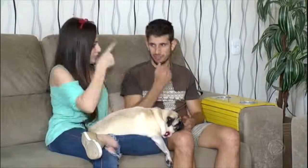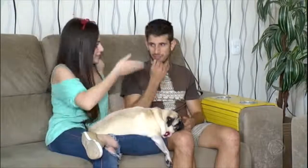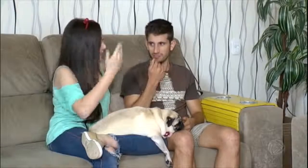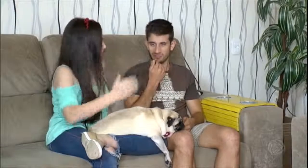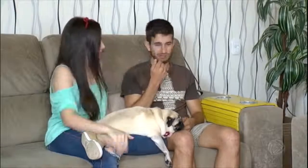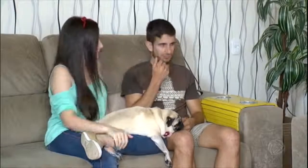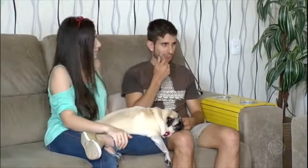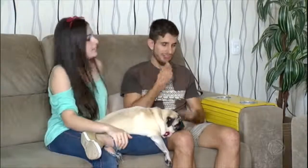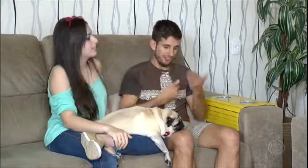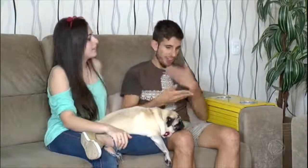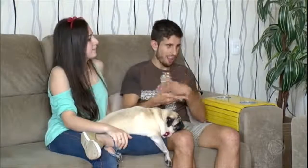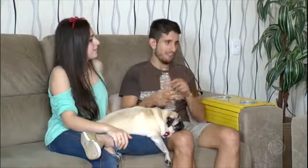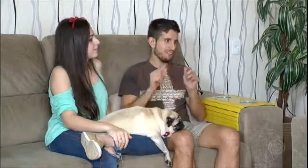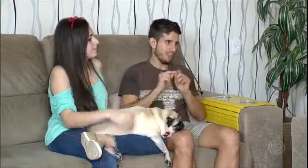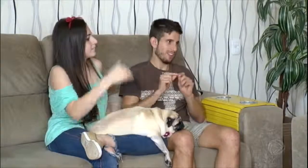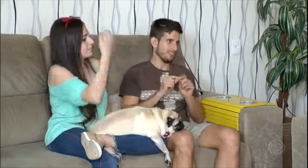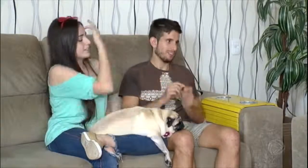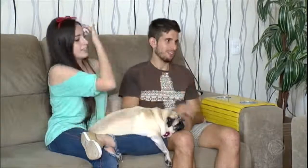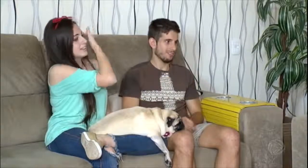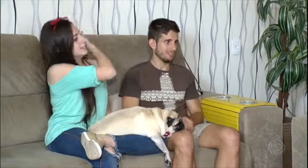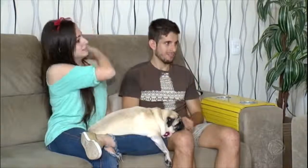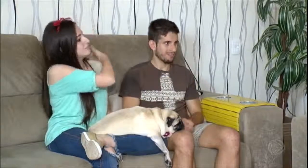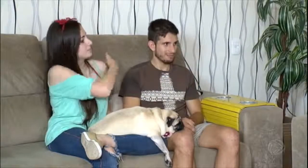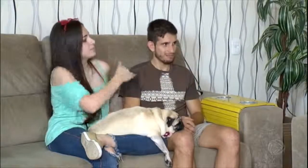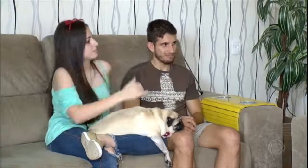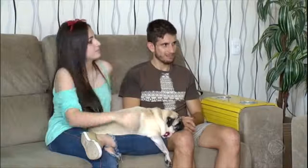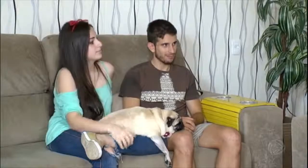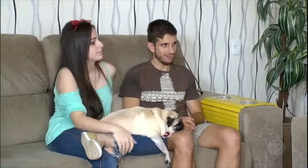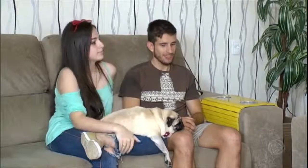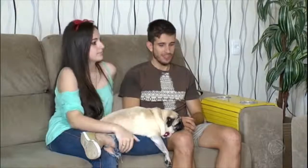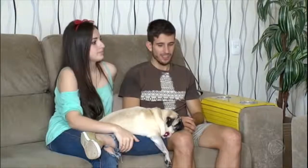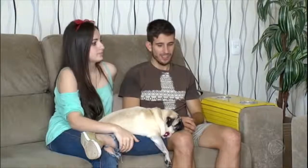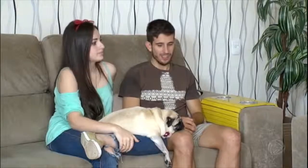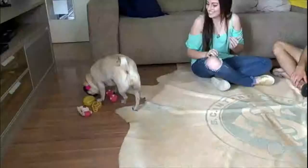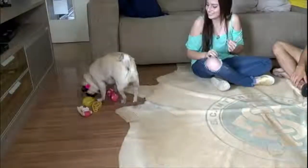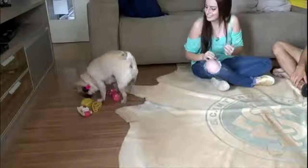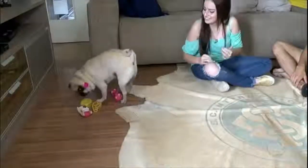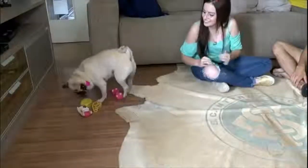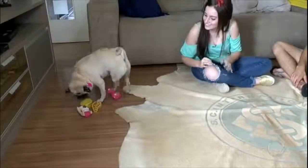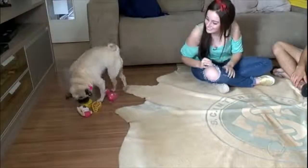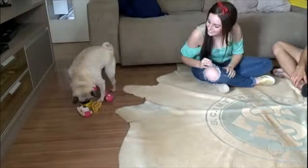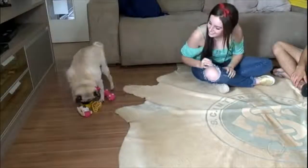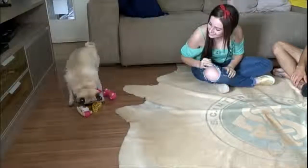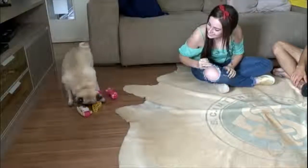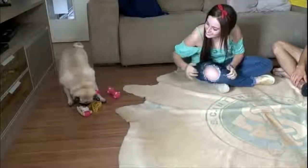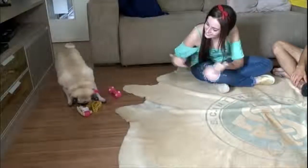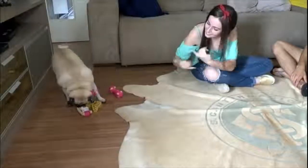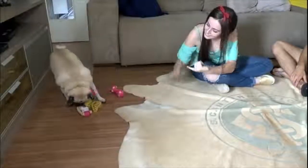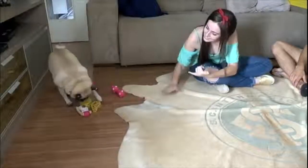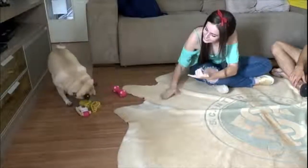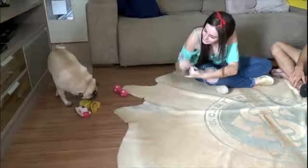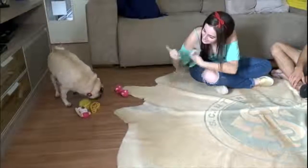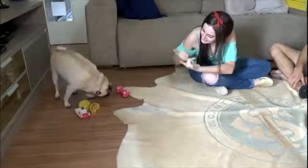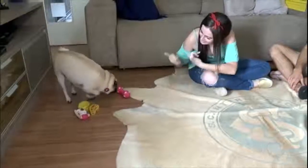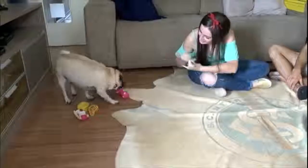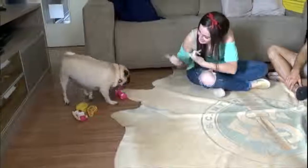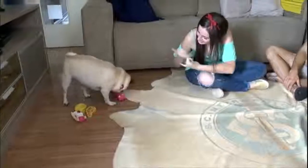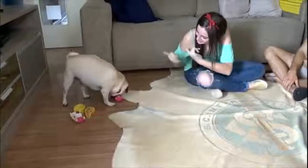para ela entender, né? E a gente, em troca, gente sempre dá uma bolachinha para ela, né? Hora de fazer um rápido teste para ver